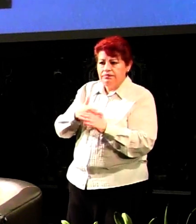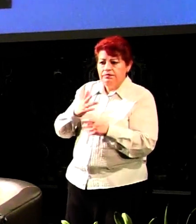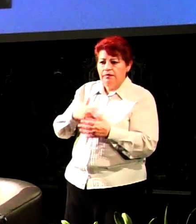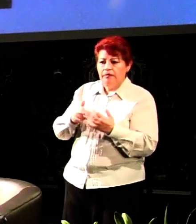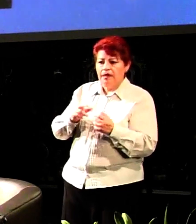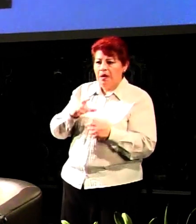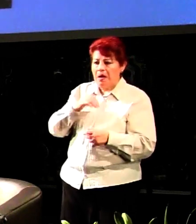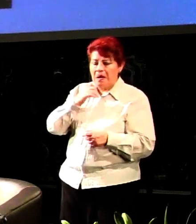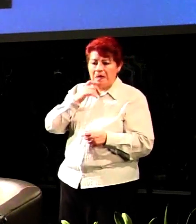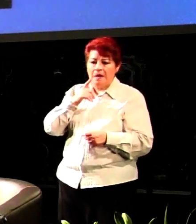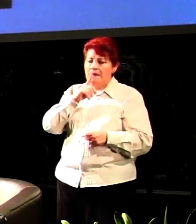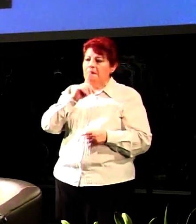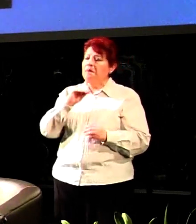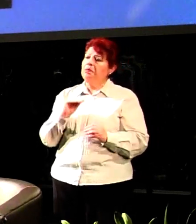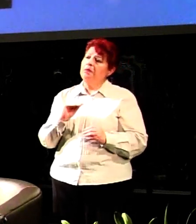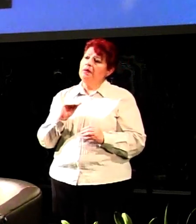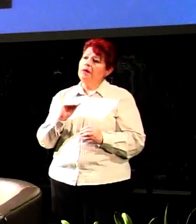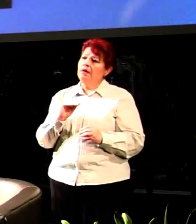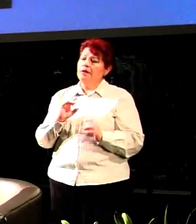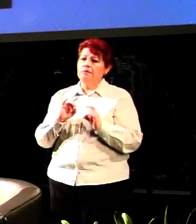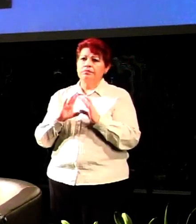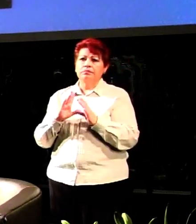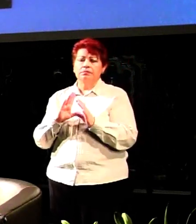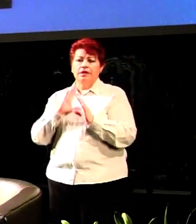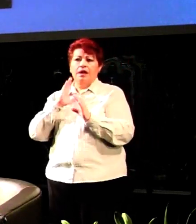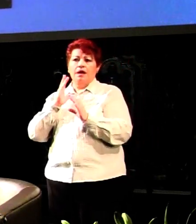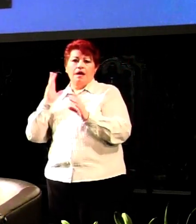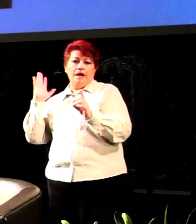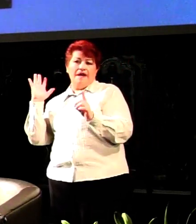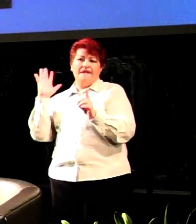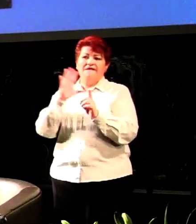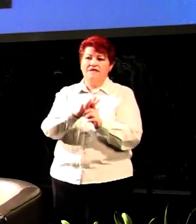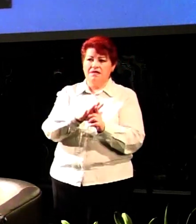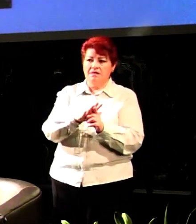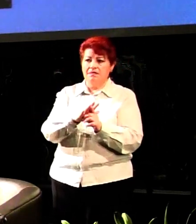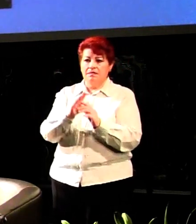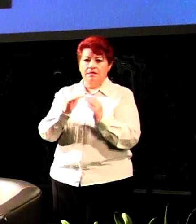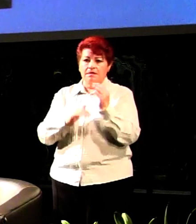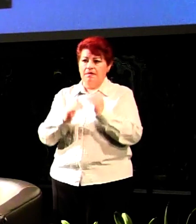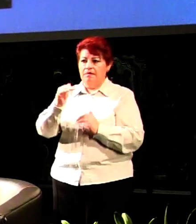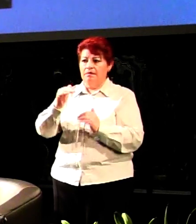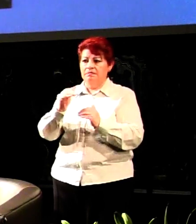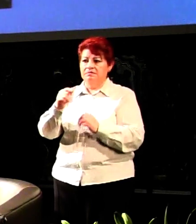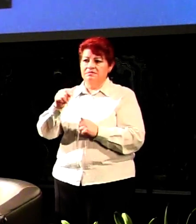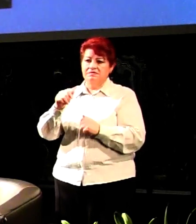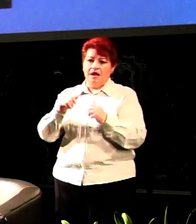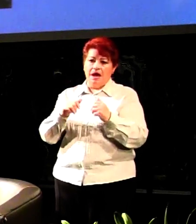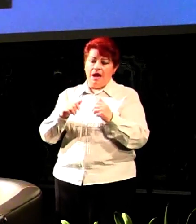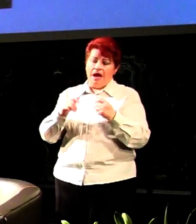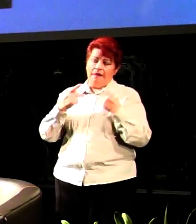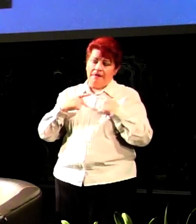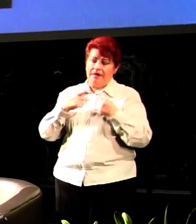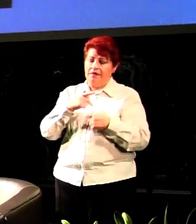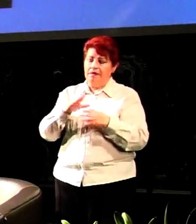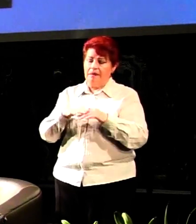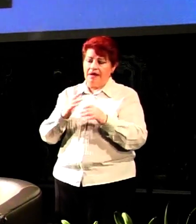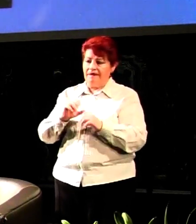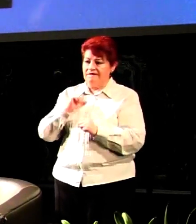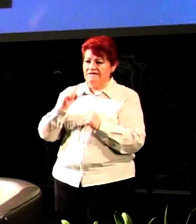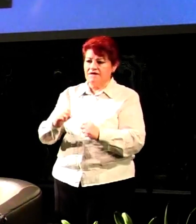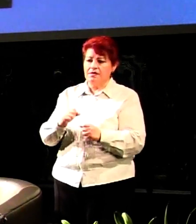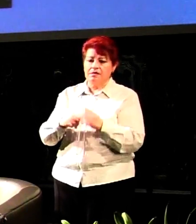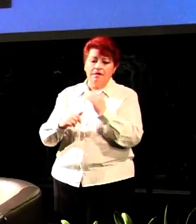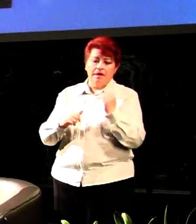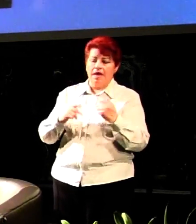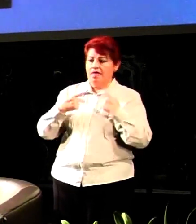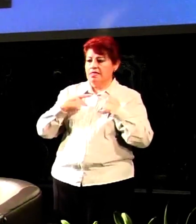ninguna provocación y en una situación de fuerzas desiguales. Siempre hay una parte que es más fuerte, una